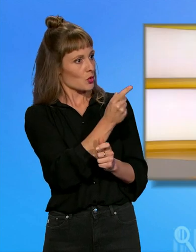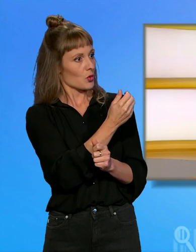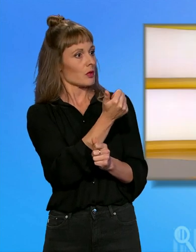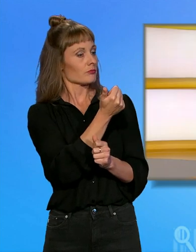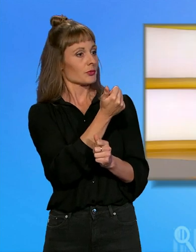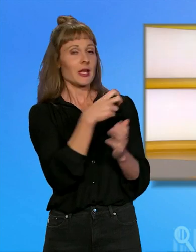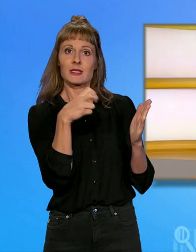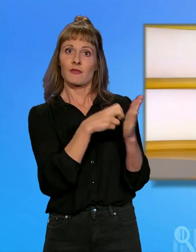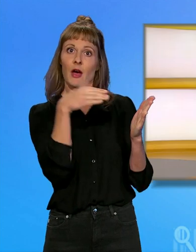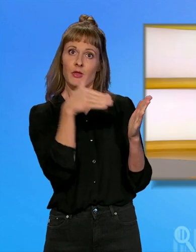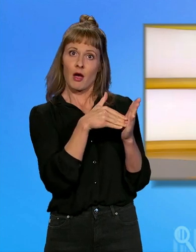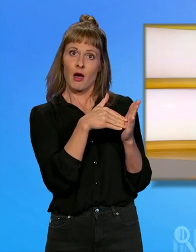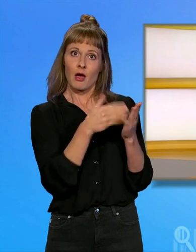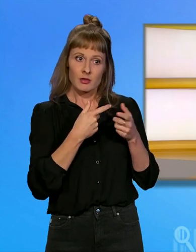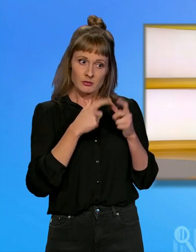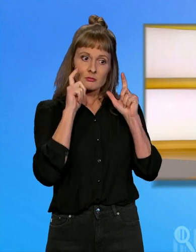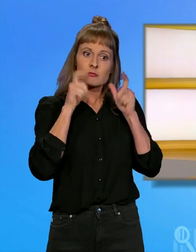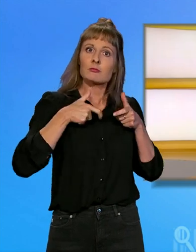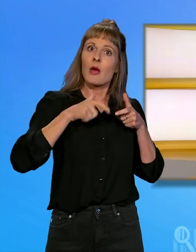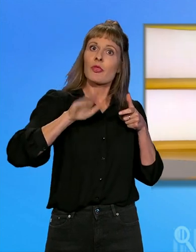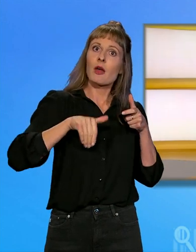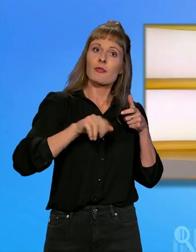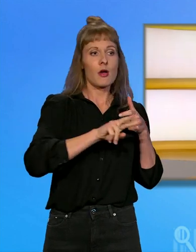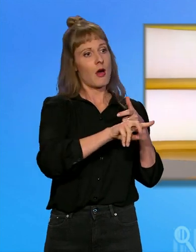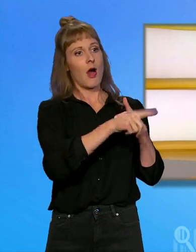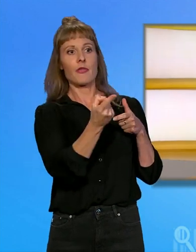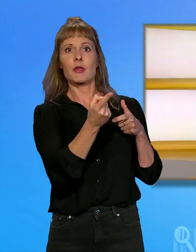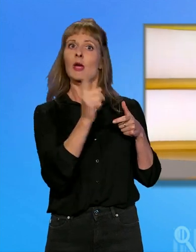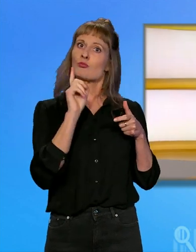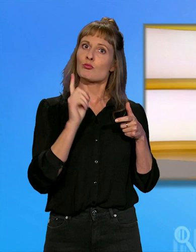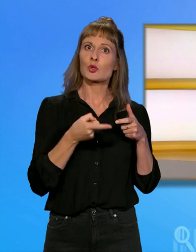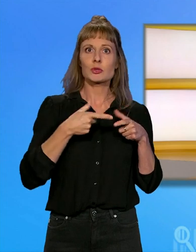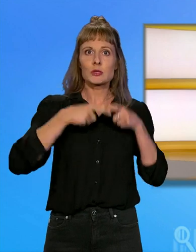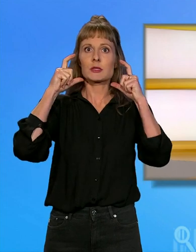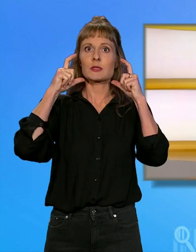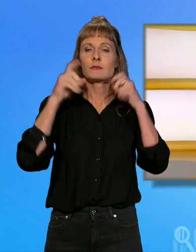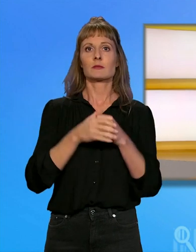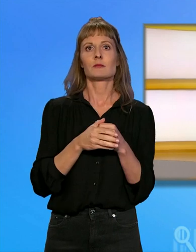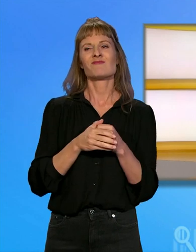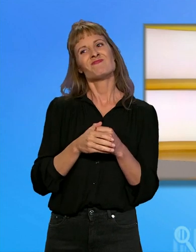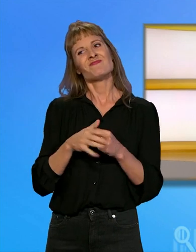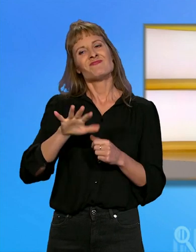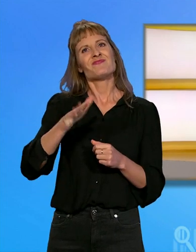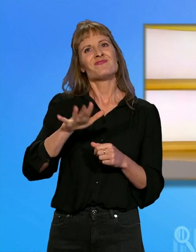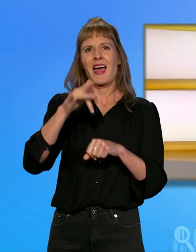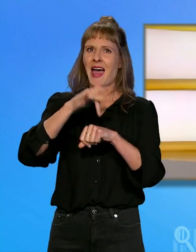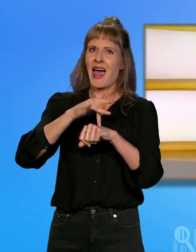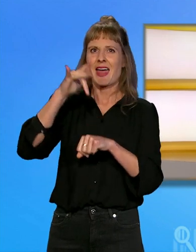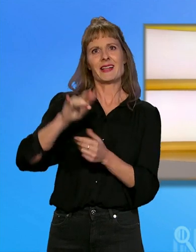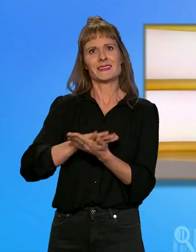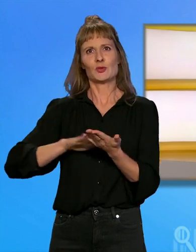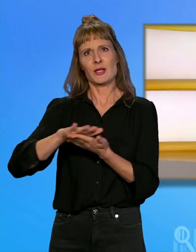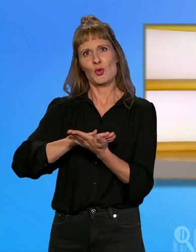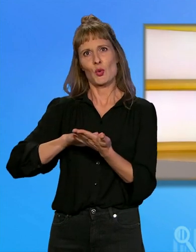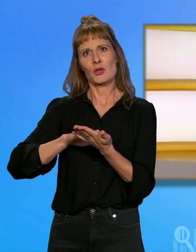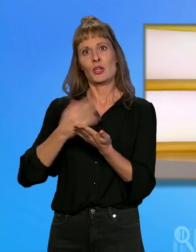tragen? Also dazu muss man sagen, es ist extrem heikel. Zum einen, weil die getestet sind, der Test ist nur eine Momentaufnahme. Mhm. Wenn jetzt